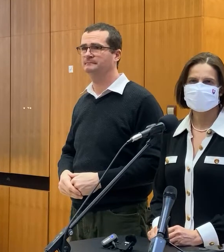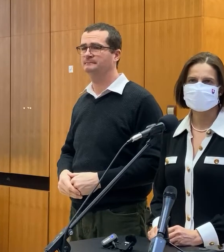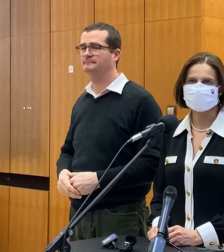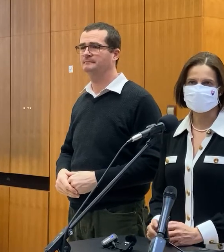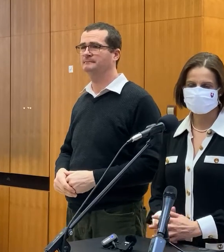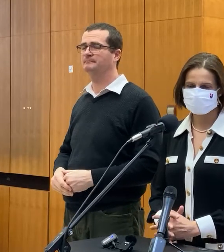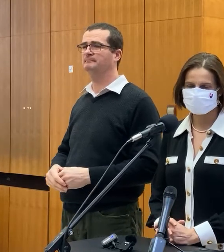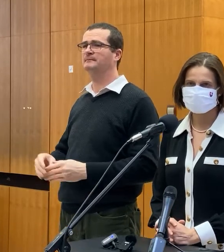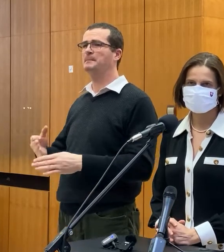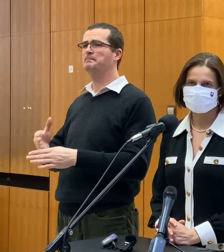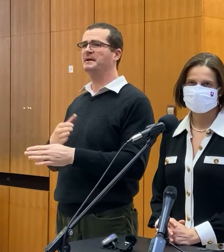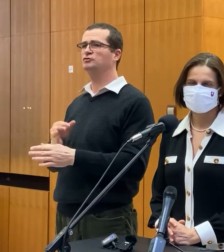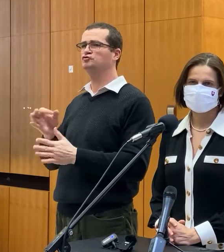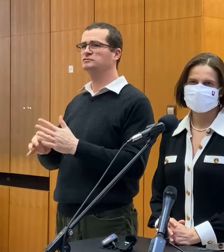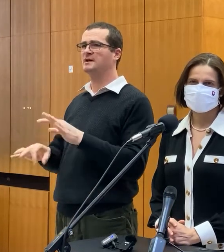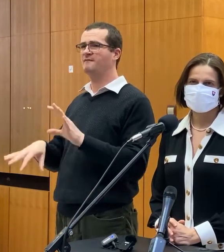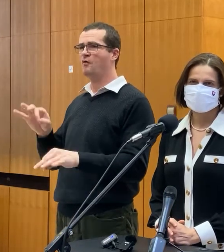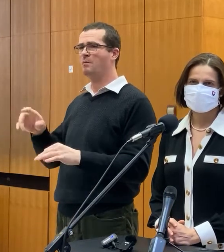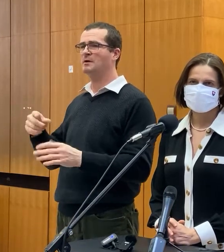Áno.